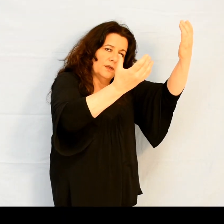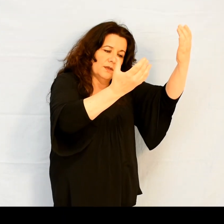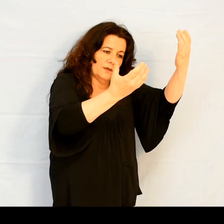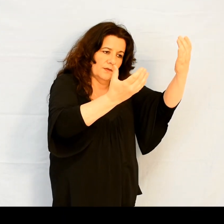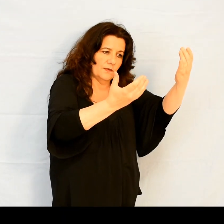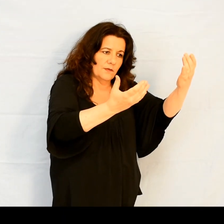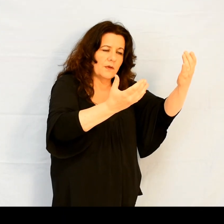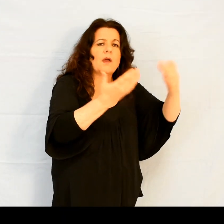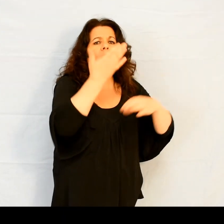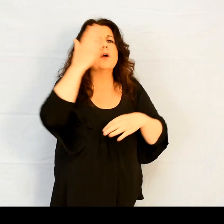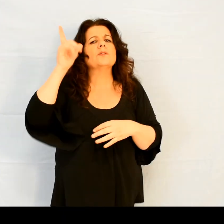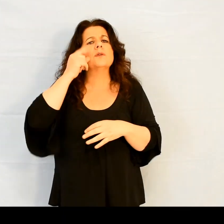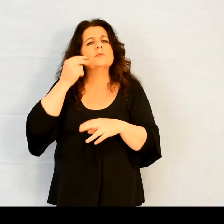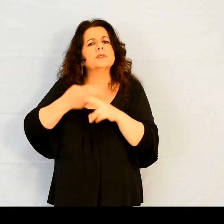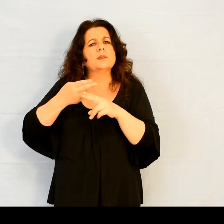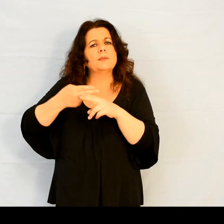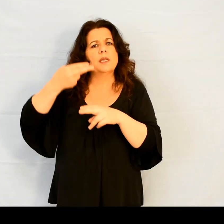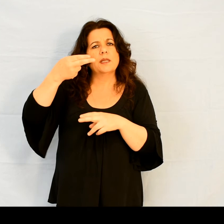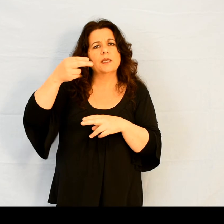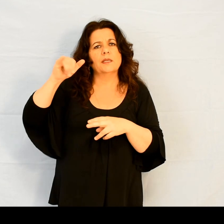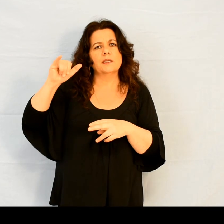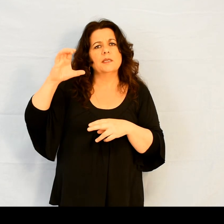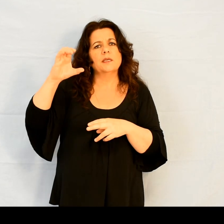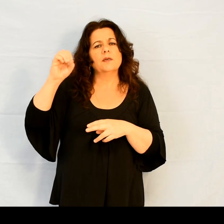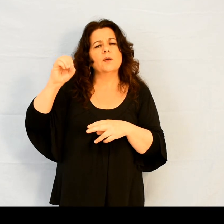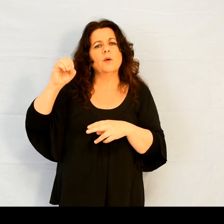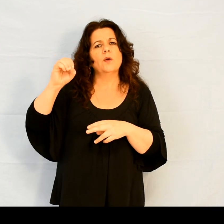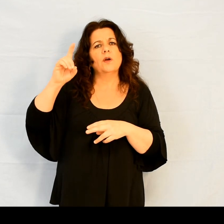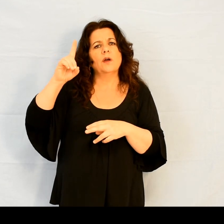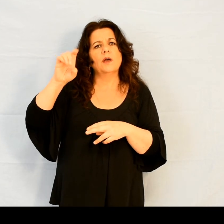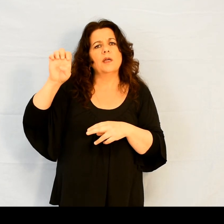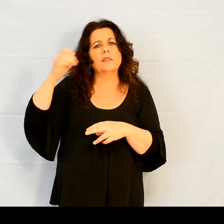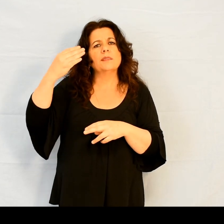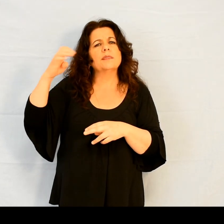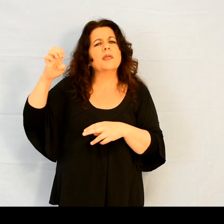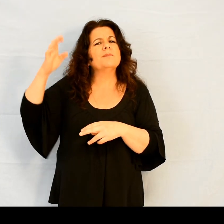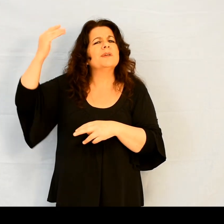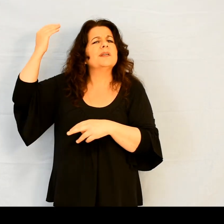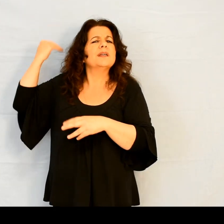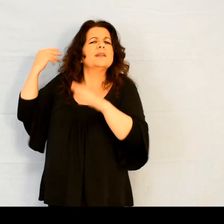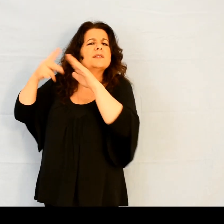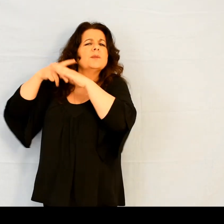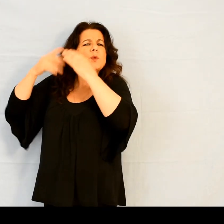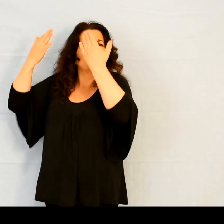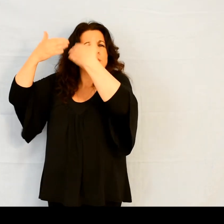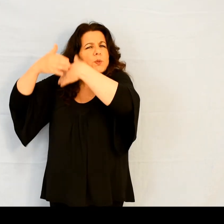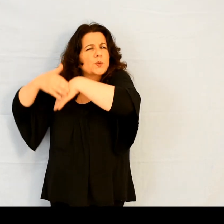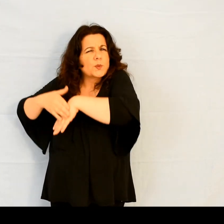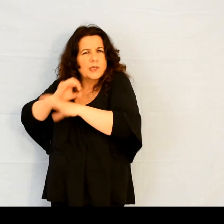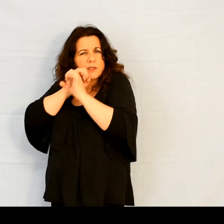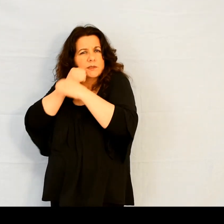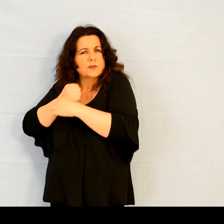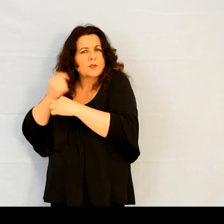Nicodème, celui qui au début était venu trouver Jésus pendant la nuit, vint lui